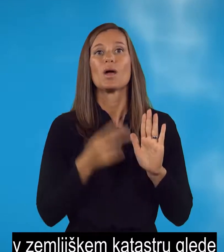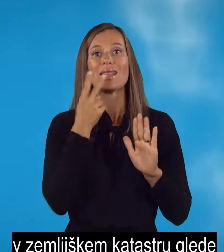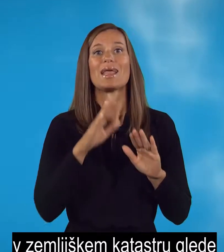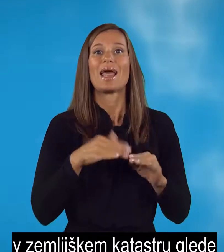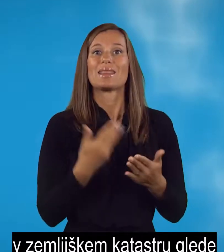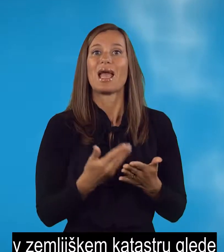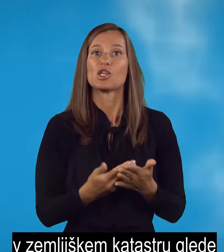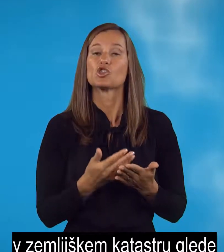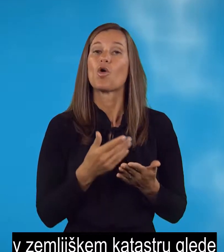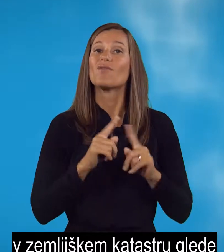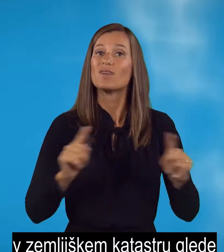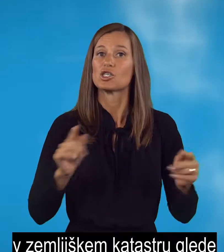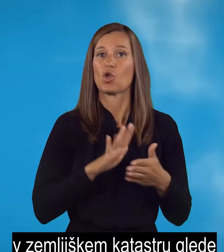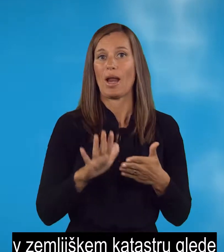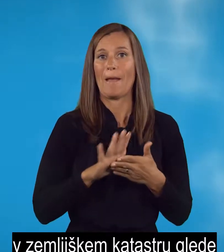dejansko vrsto rabe.